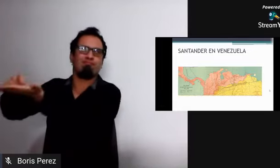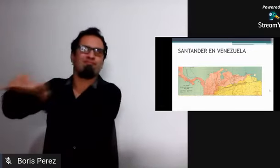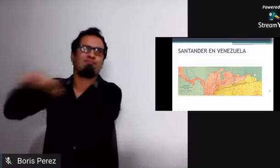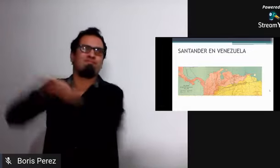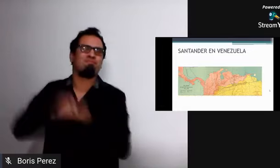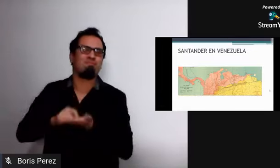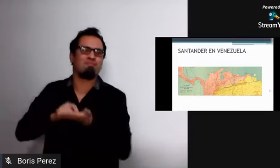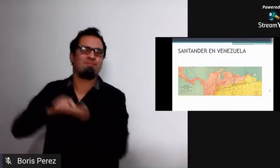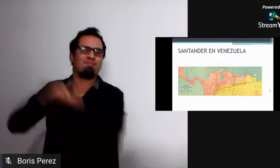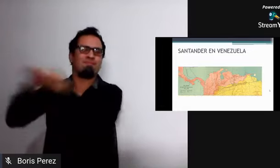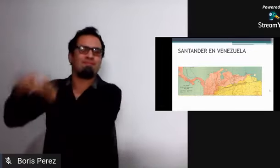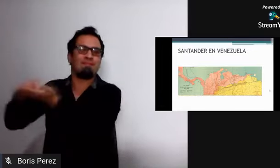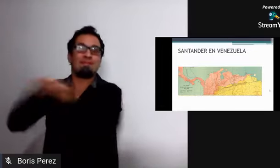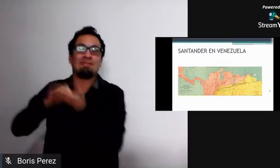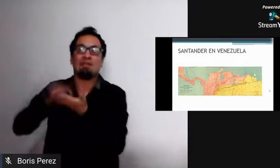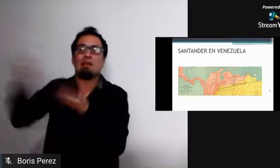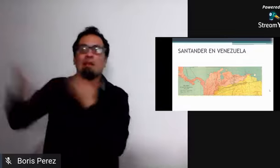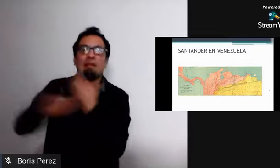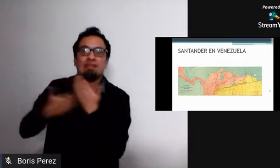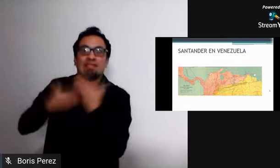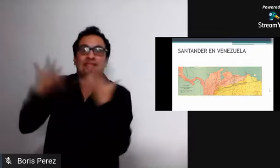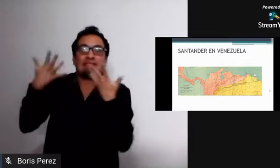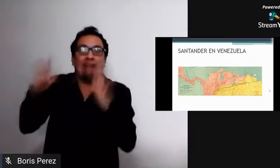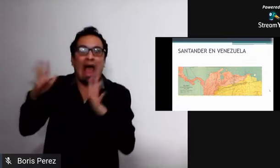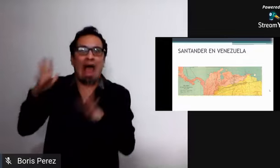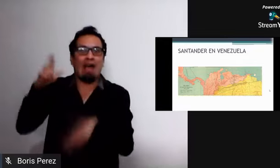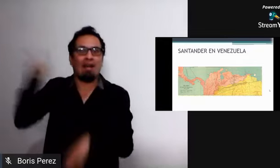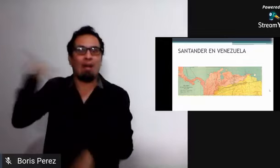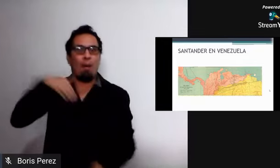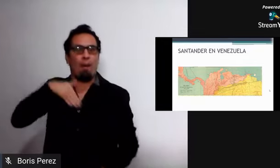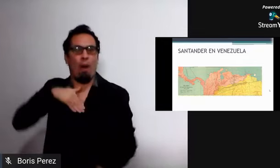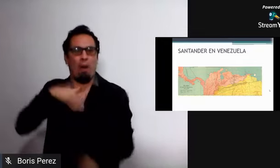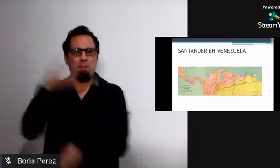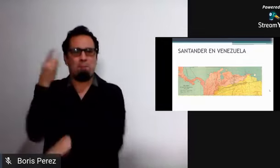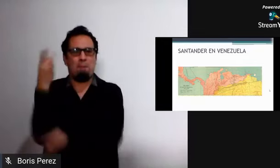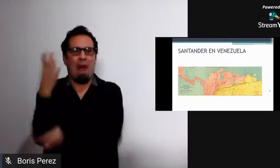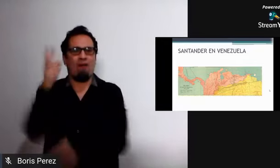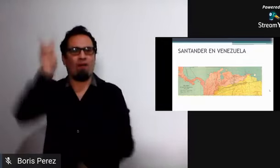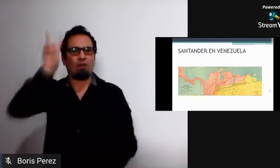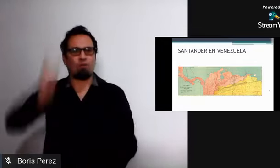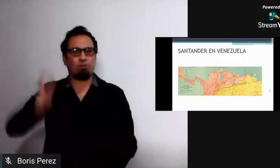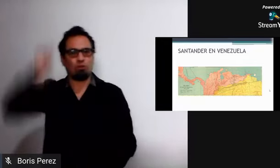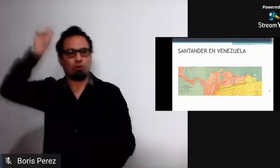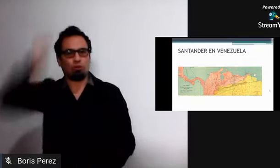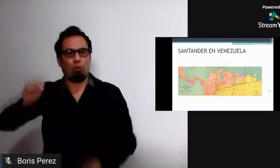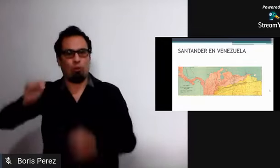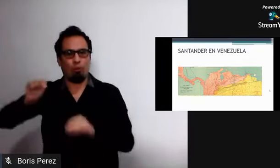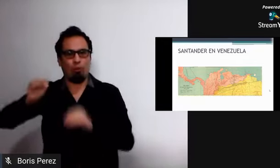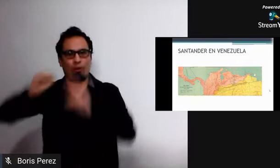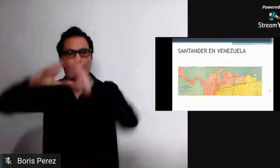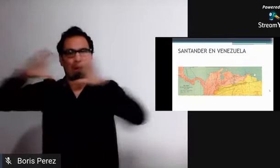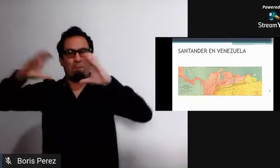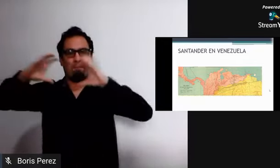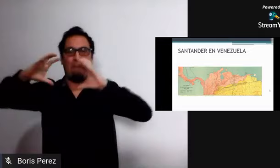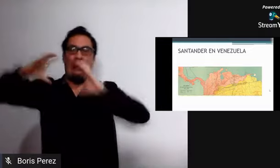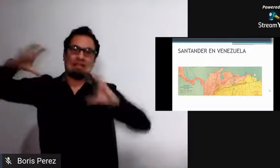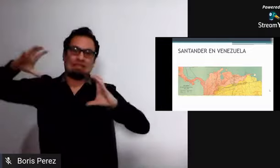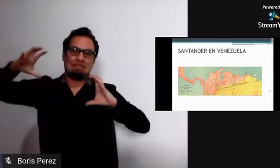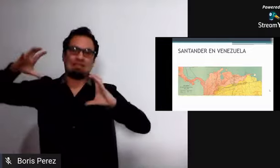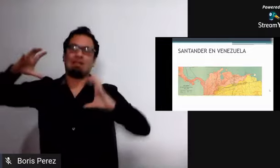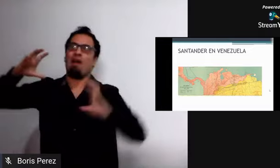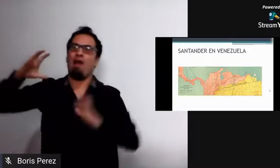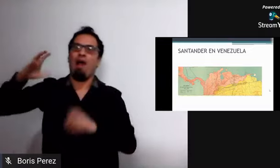mantenía comunicaciones internas con Simón Bolívar y a través de cartas ellos se comunicaban sobre